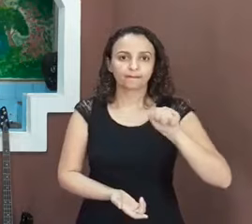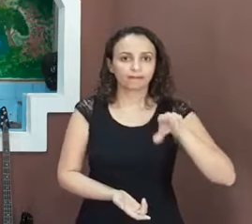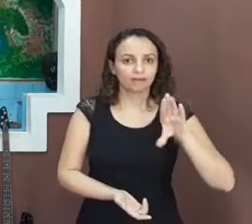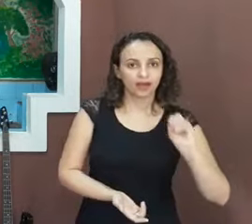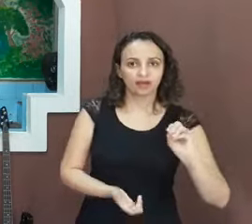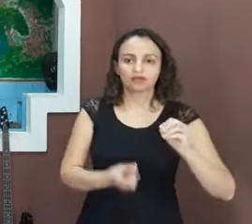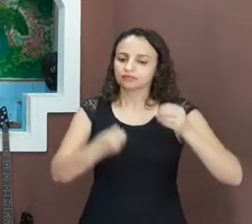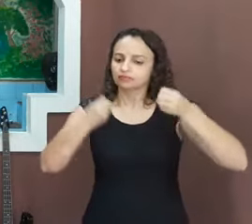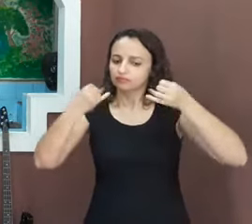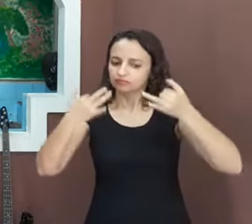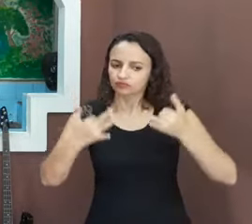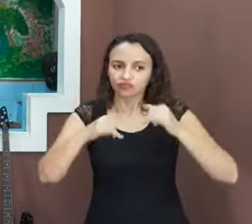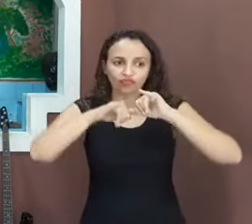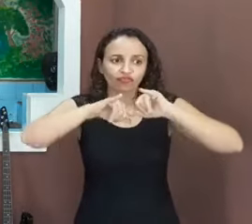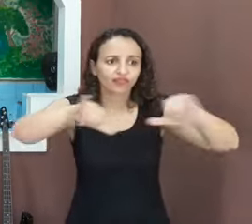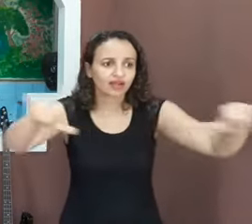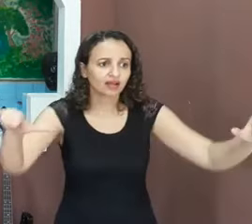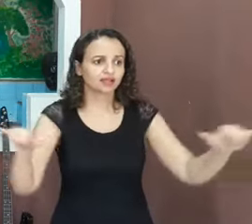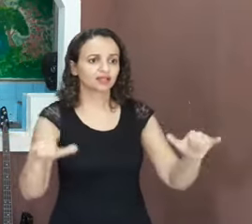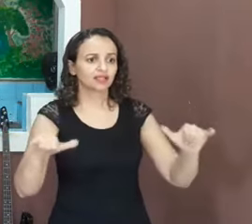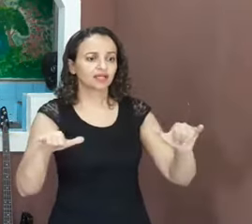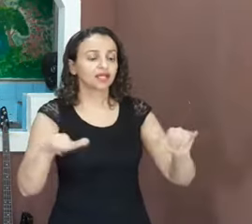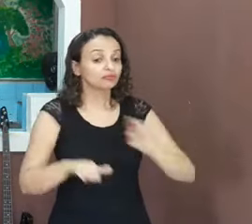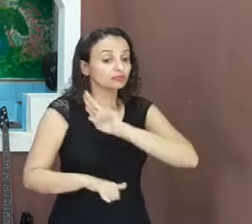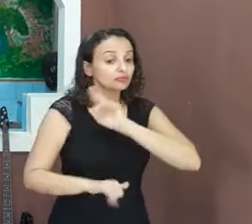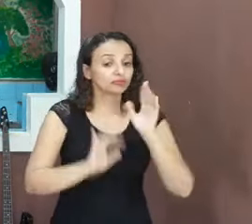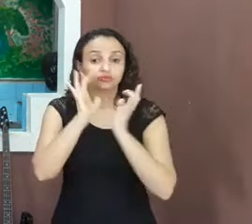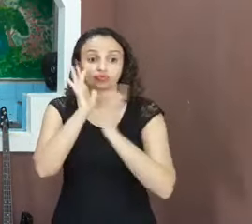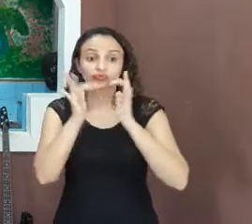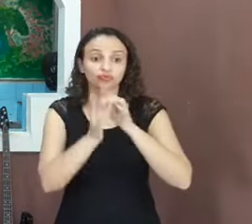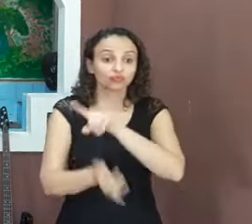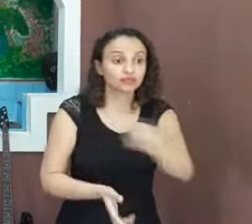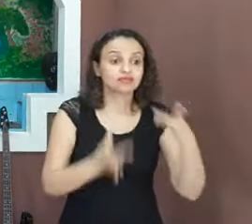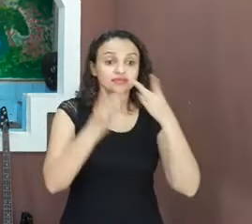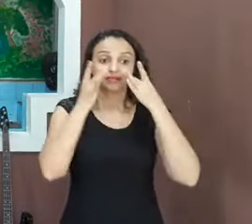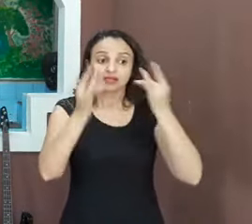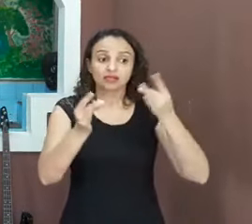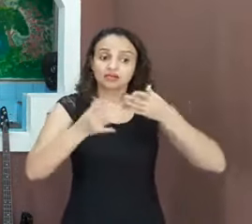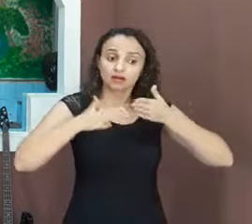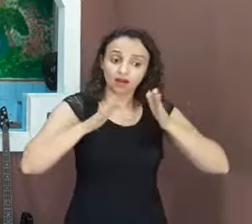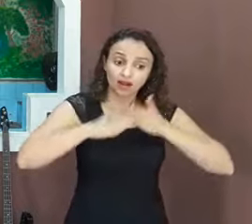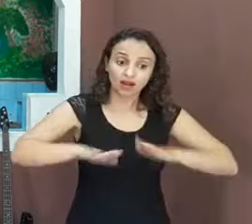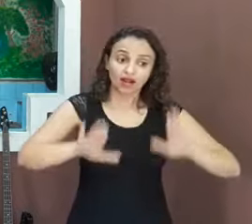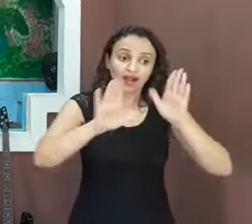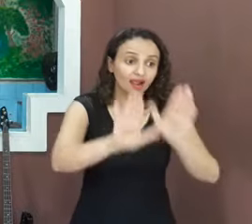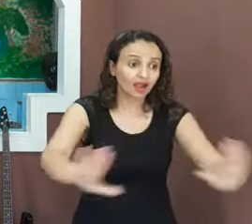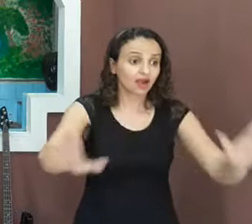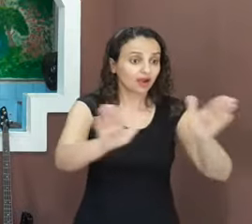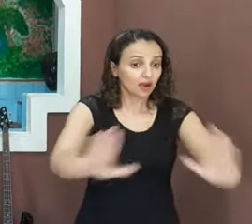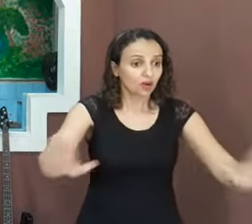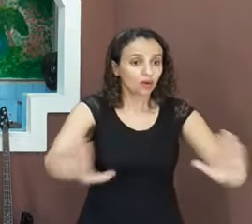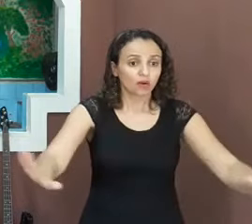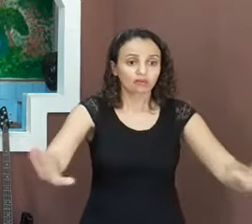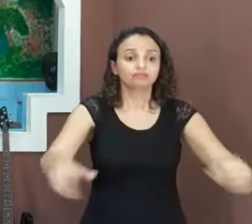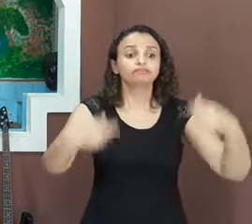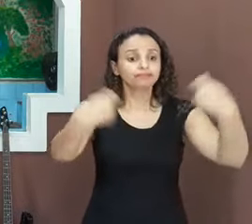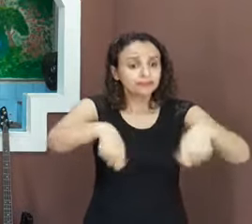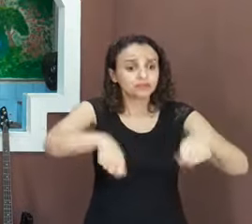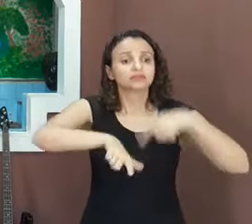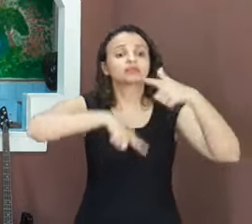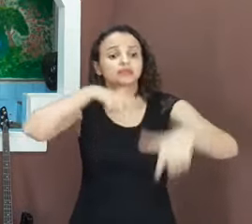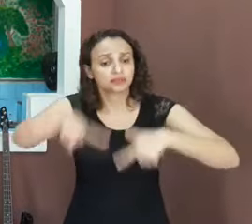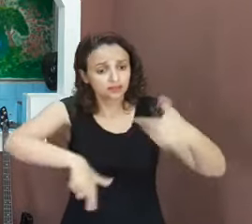Tessalônia, em nome do Senhor Jesus, para que aquietassem, arranjassem um trabalho